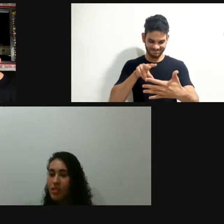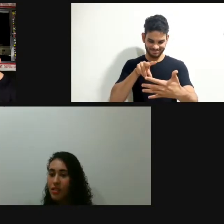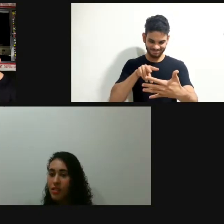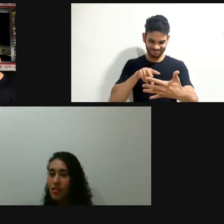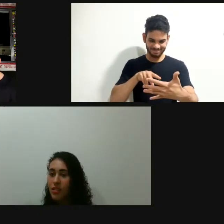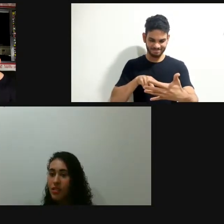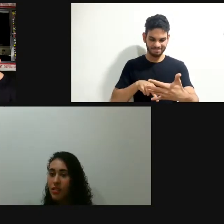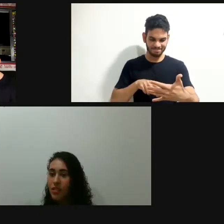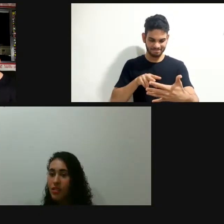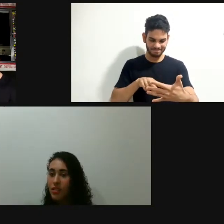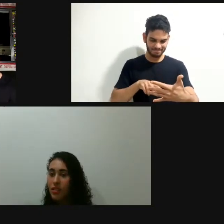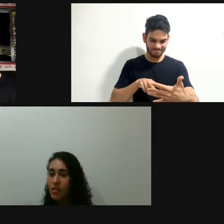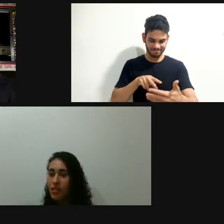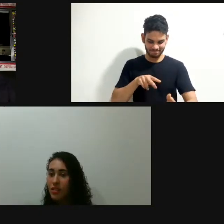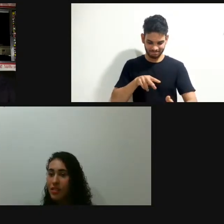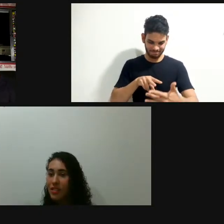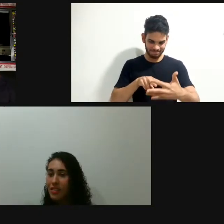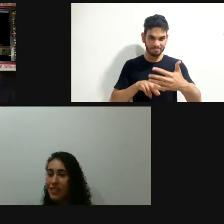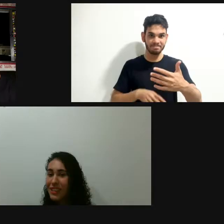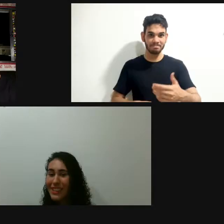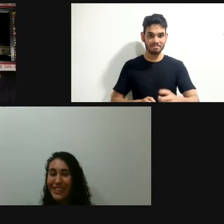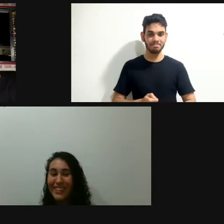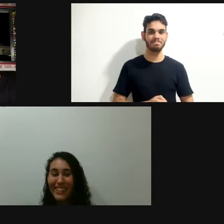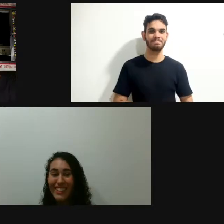Tá com um pouco de delay agora, mas já passa, galera.